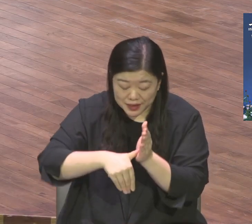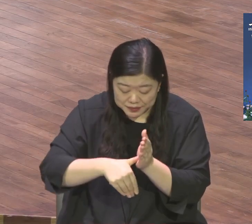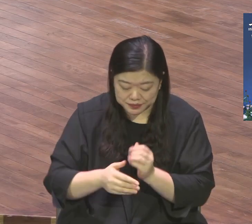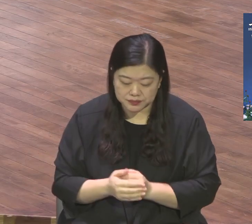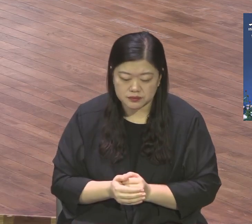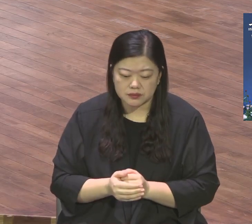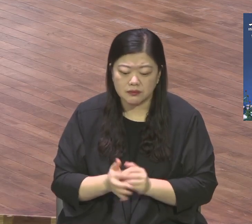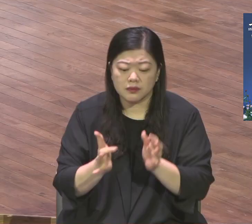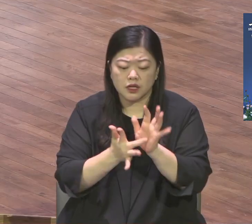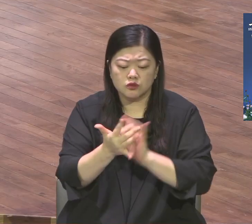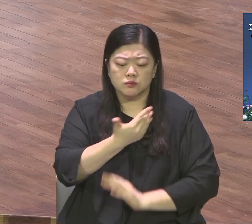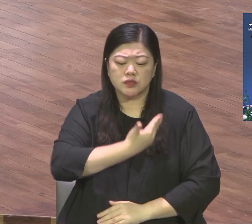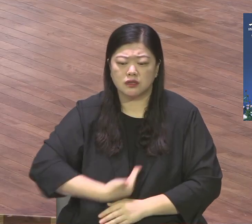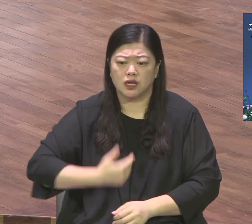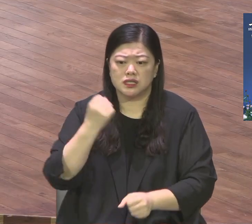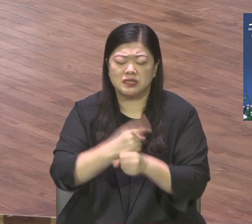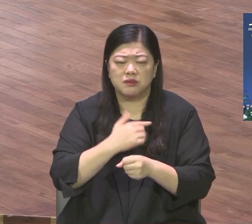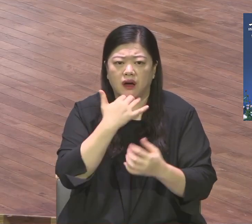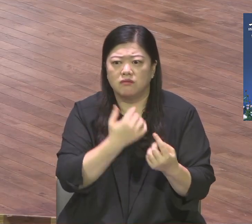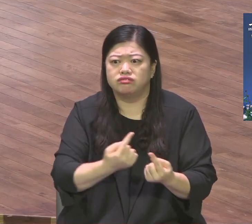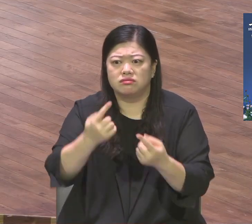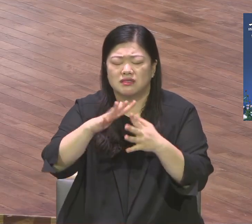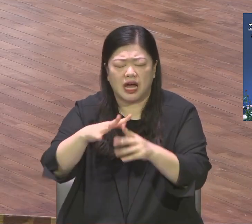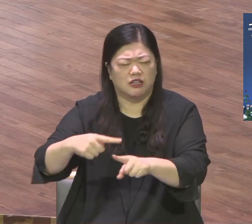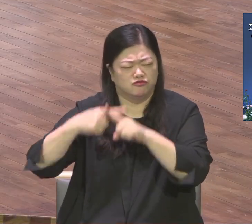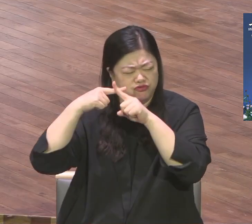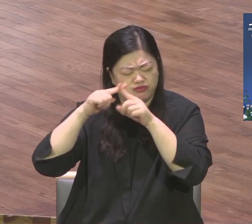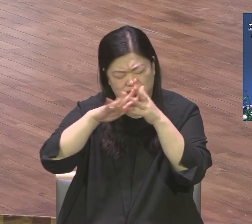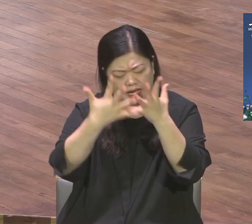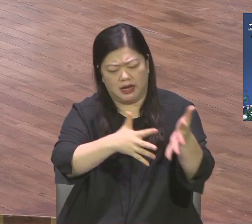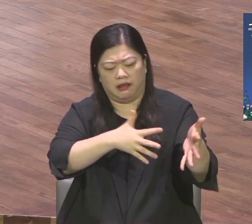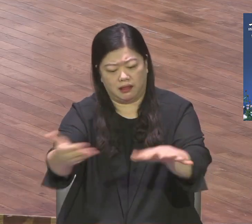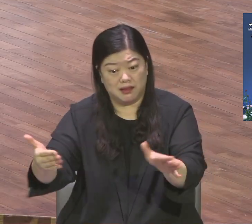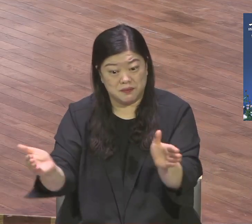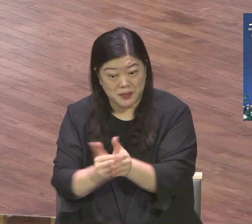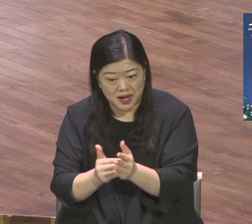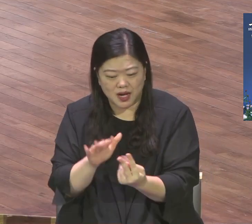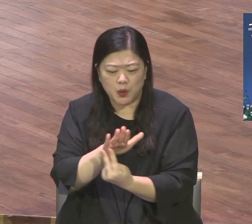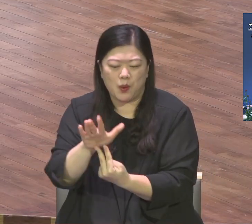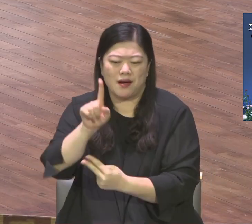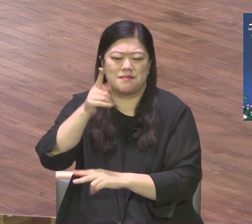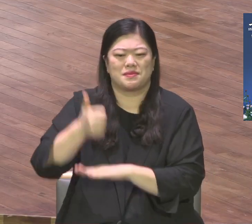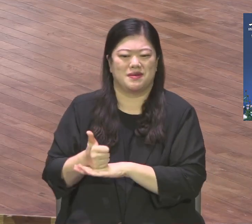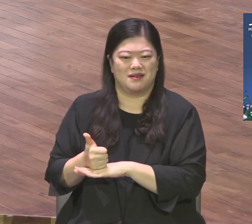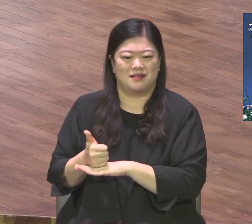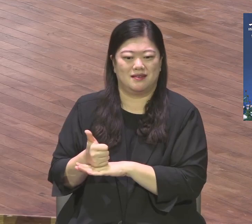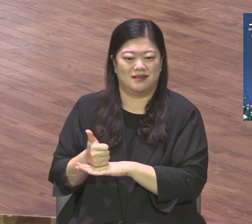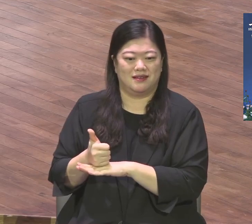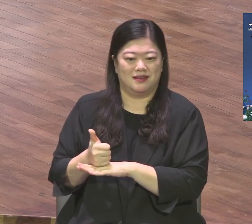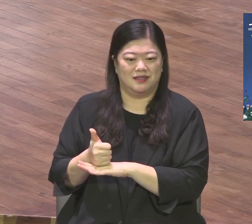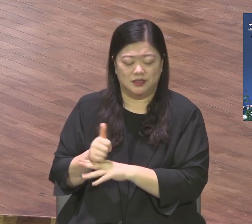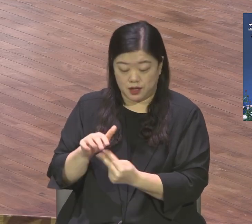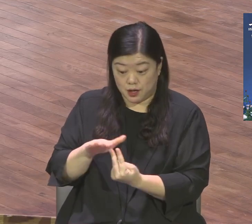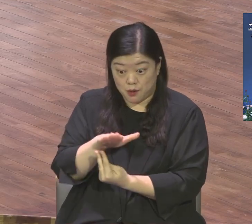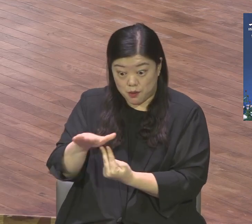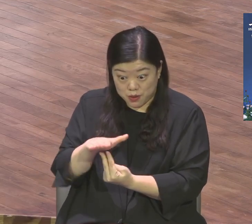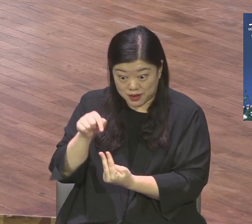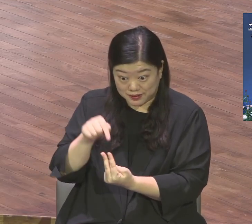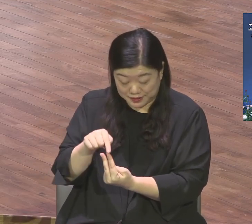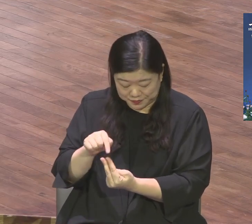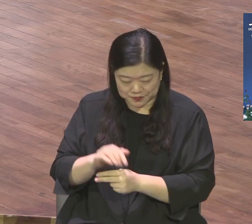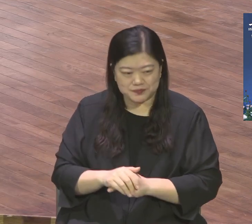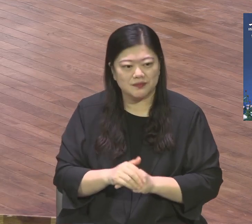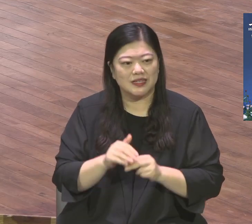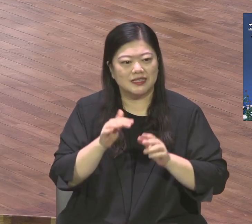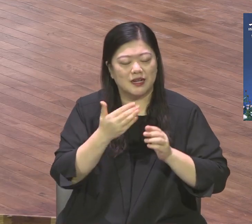남았어요. 사도들에게 직접 복음을 전수받은 복음의 1세대들, 그 기쁨과 그 감격으로 생명을